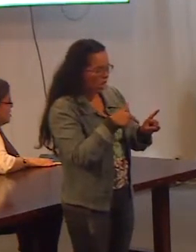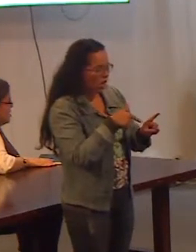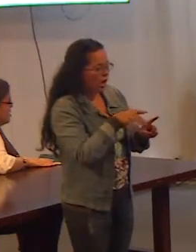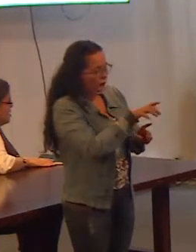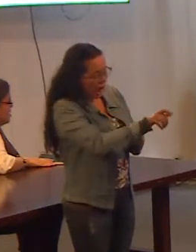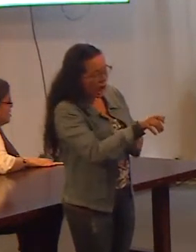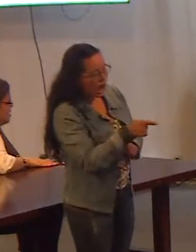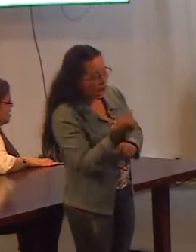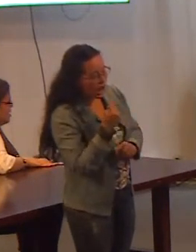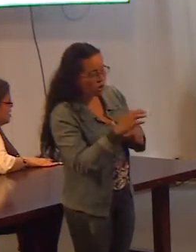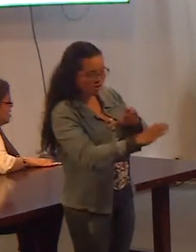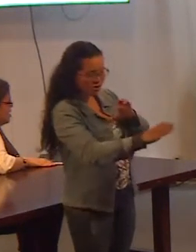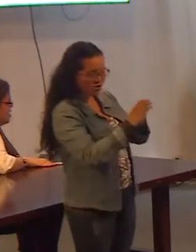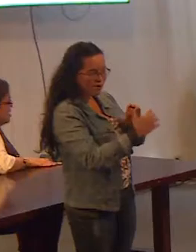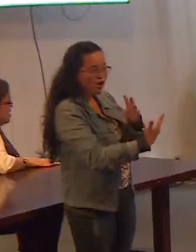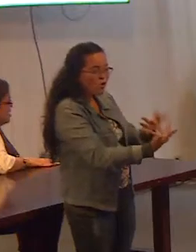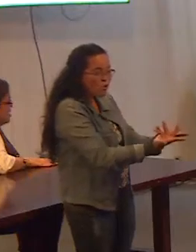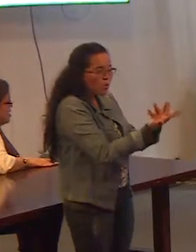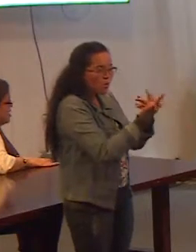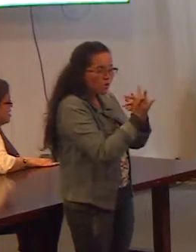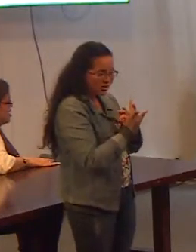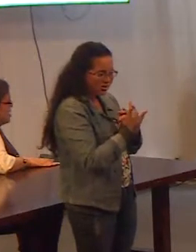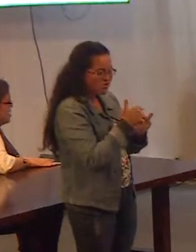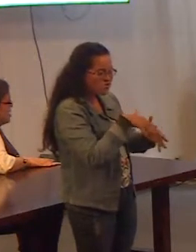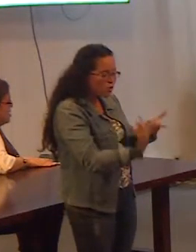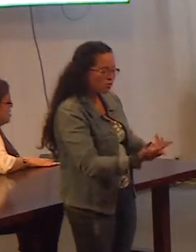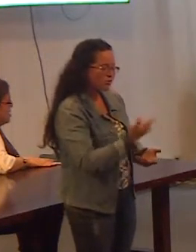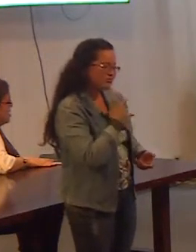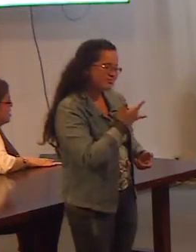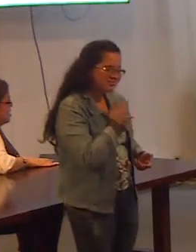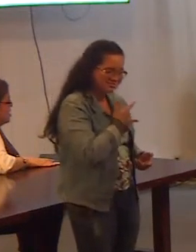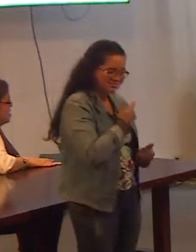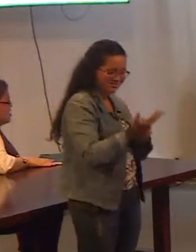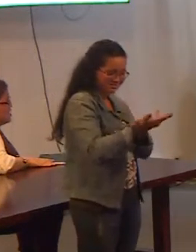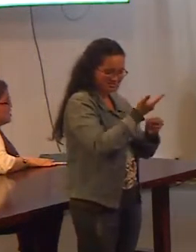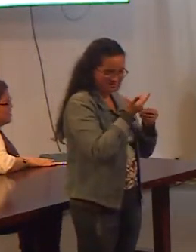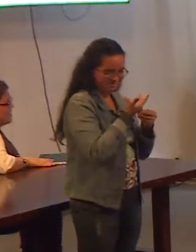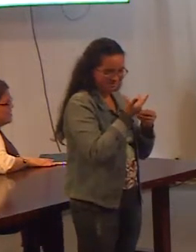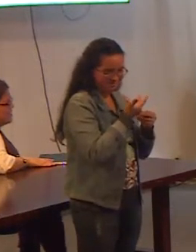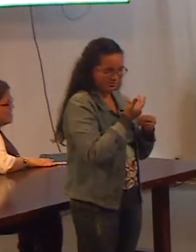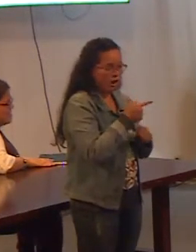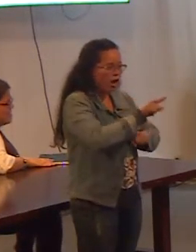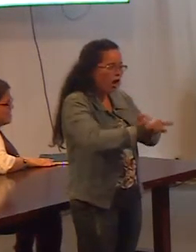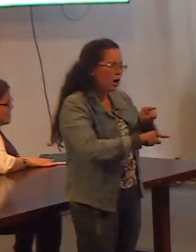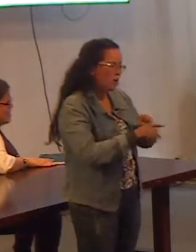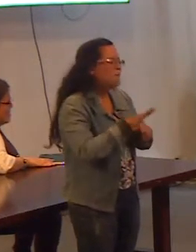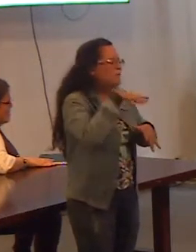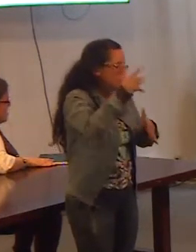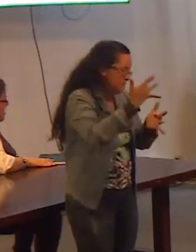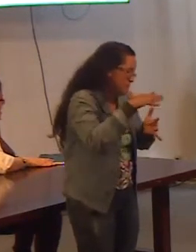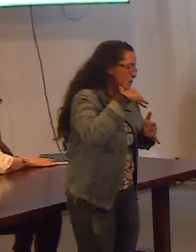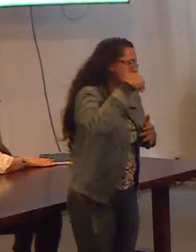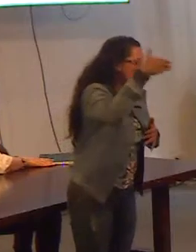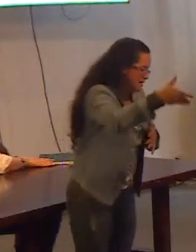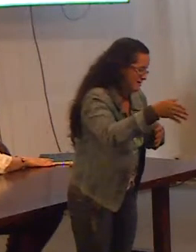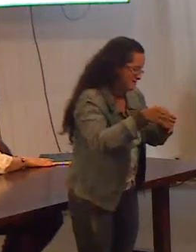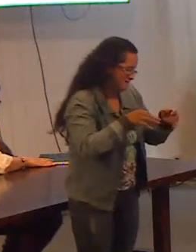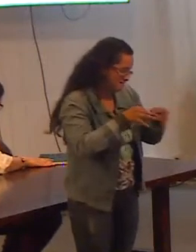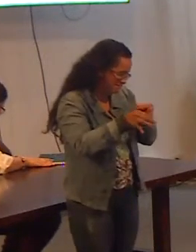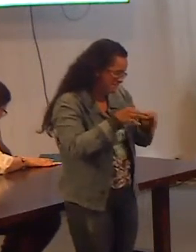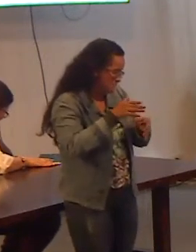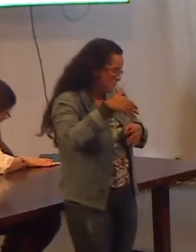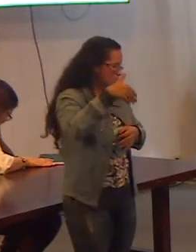comunicaban y nos hacían ver cómo sentían el arte, su sentir, porque pues para unos, bueno, más adelante les van a hablar en las